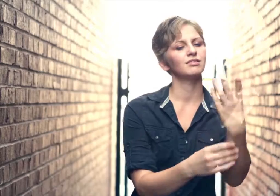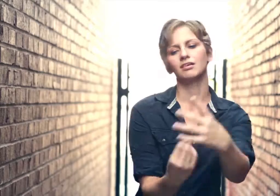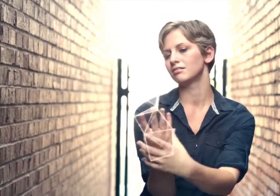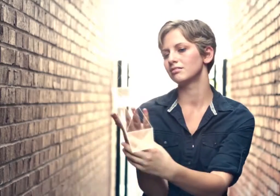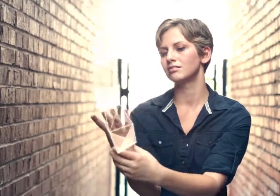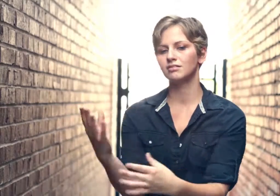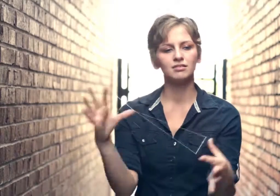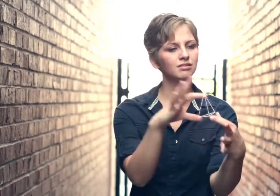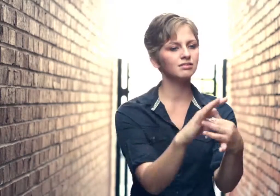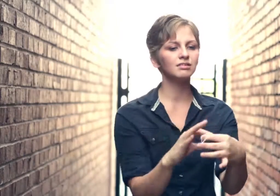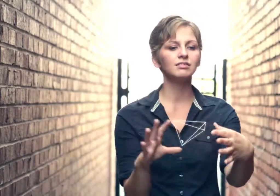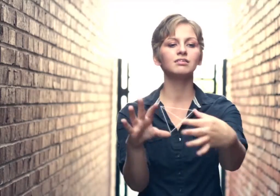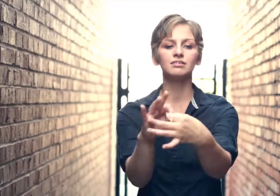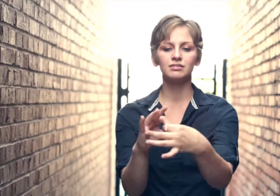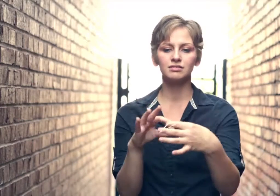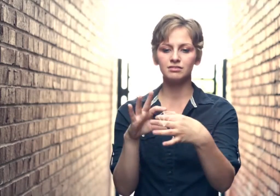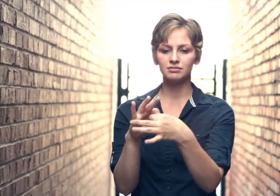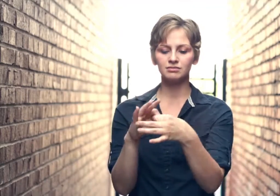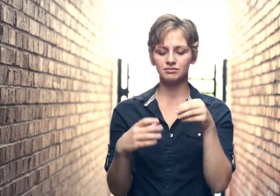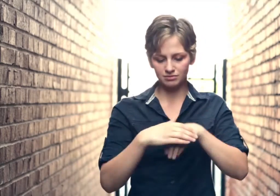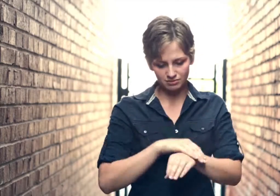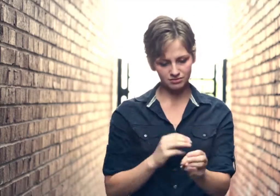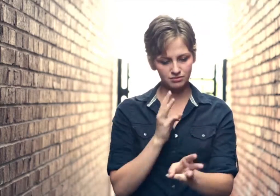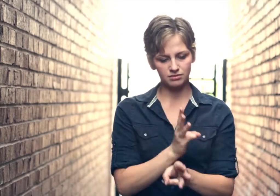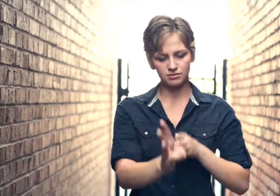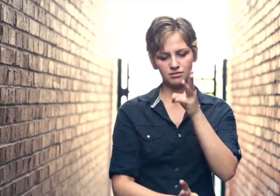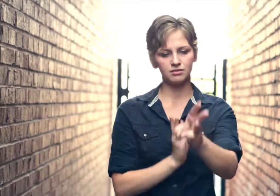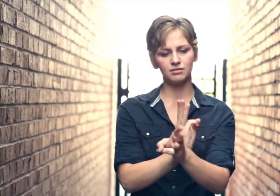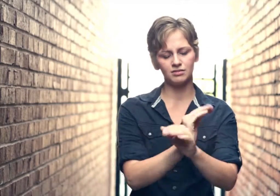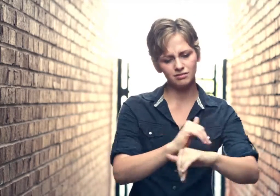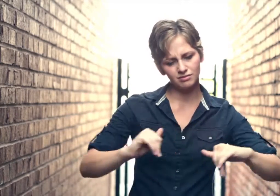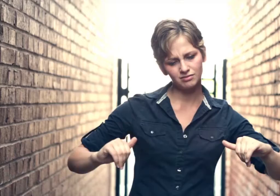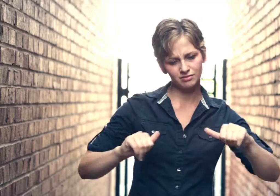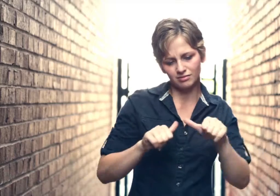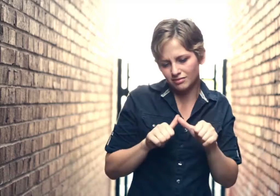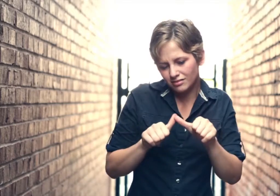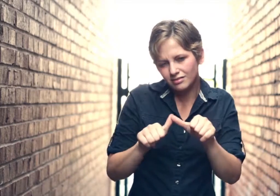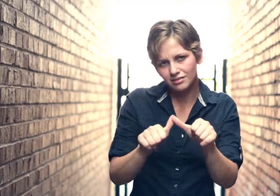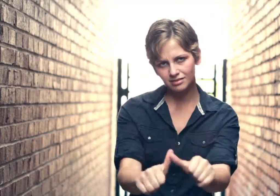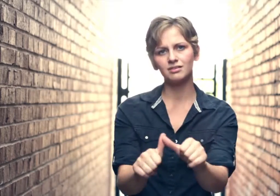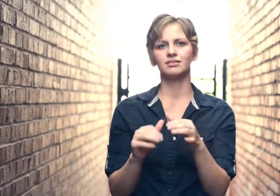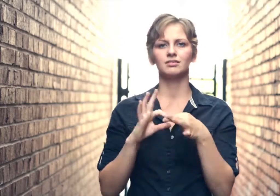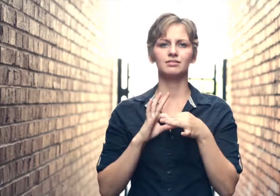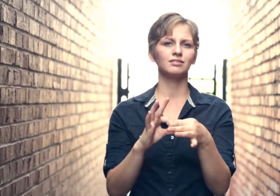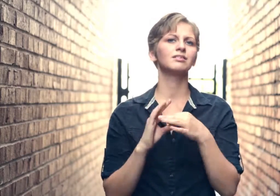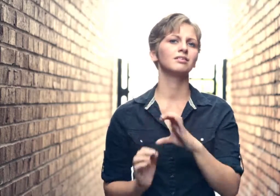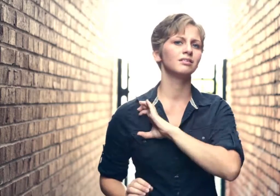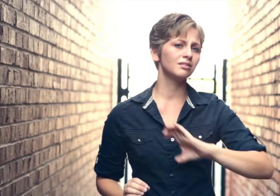hacia el exterior. Se expande, crece y se conecta. En un mundo separado, esa constante relación del impulso